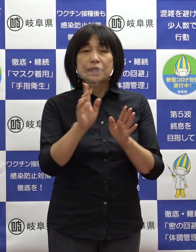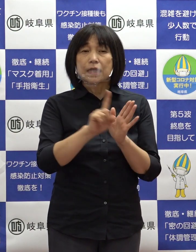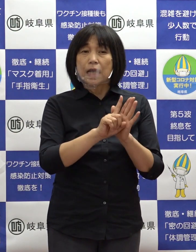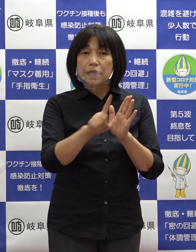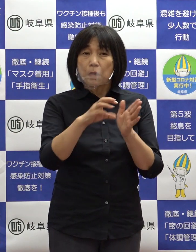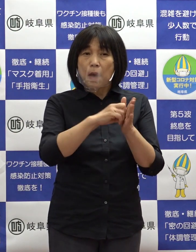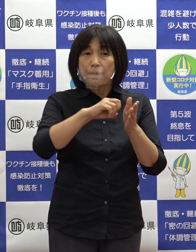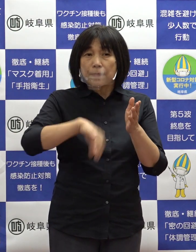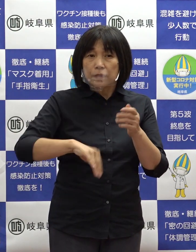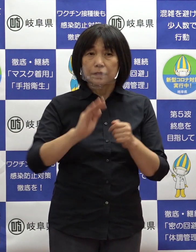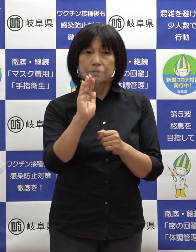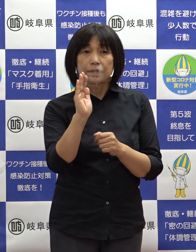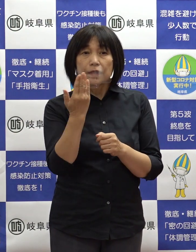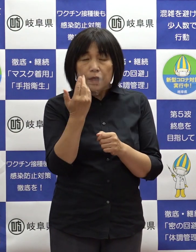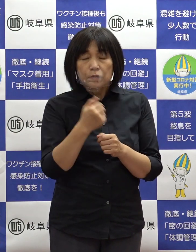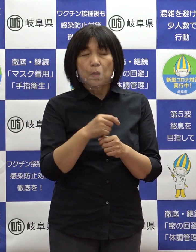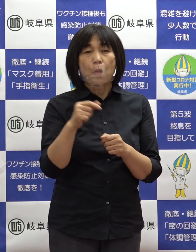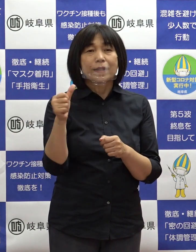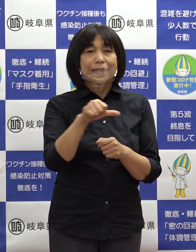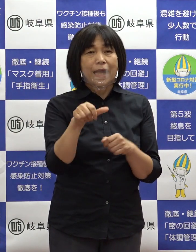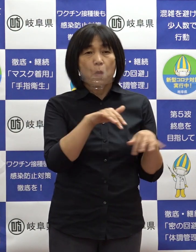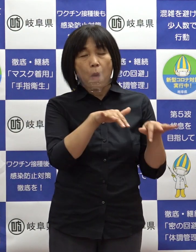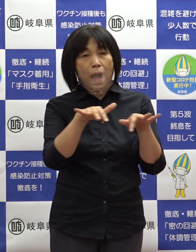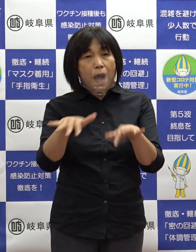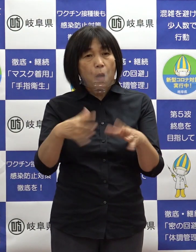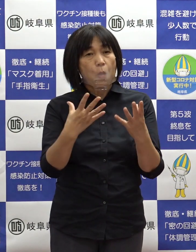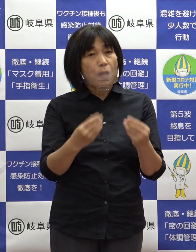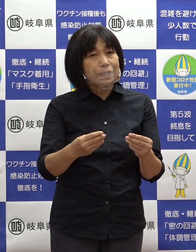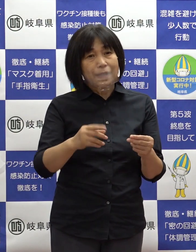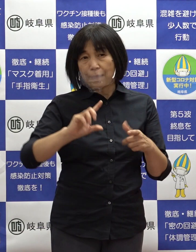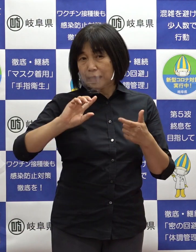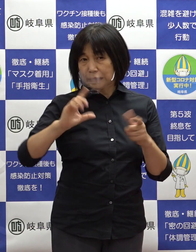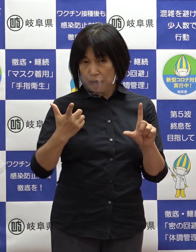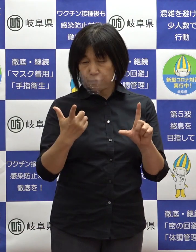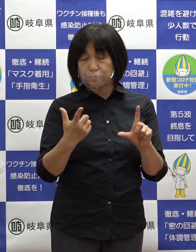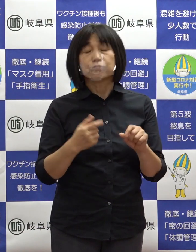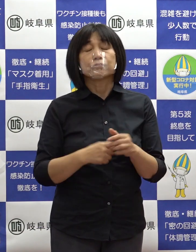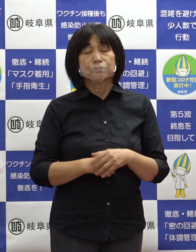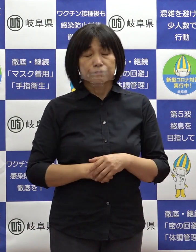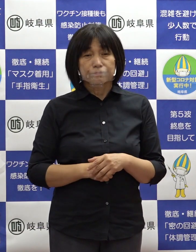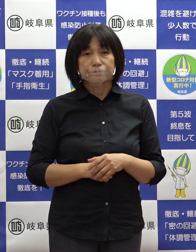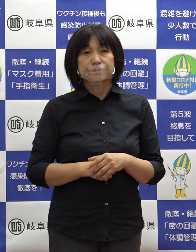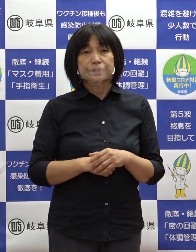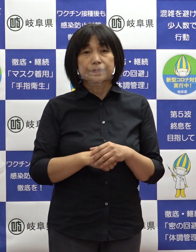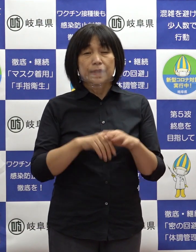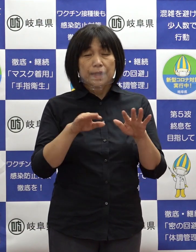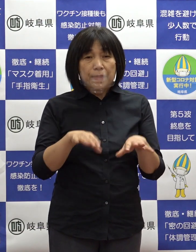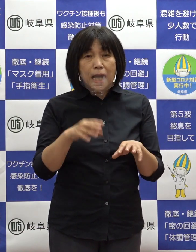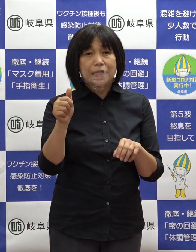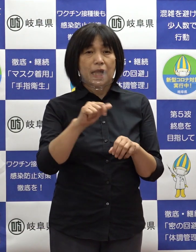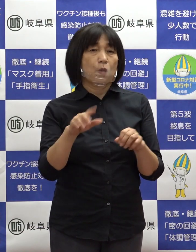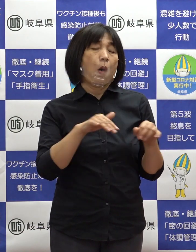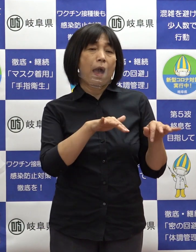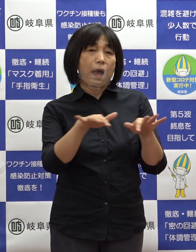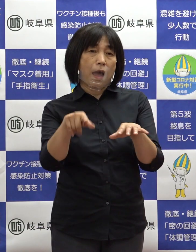けれども第5波は収束したわけではないということで、何としても第5波をしっかりと収束する